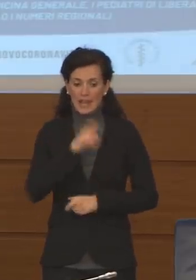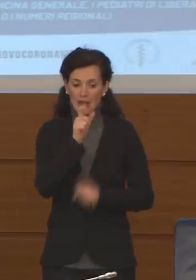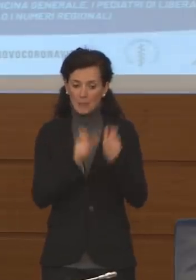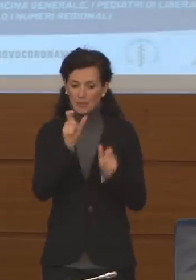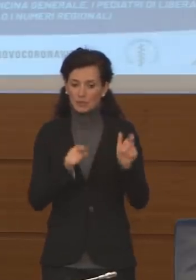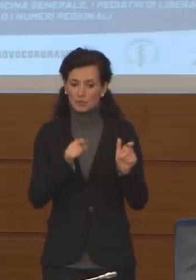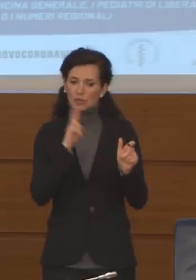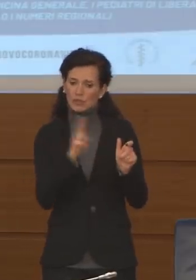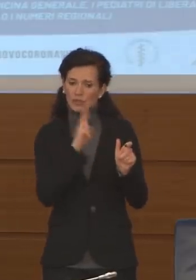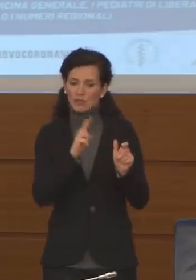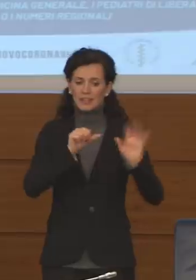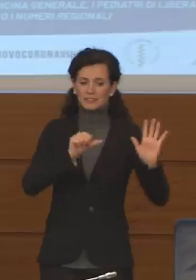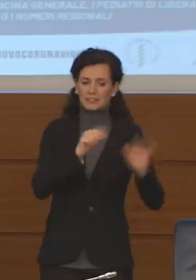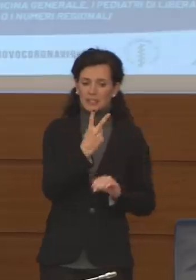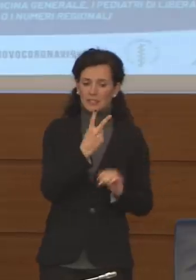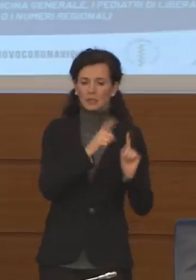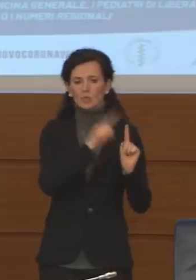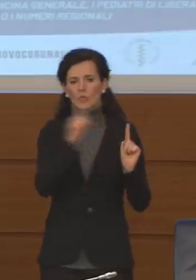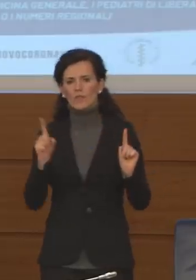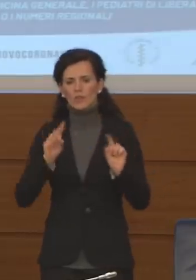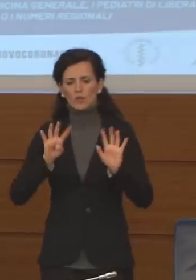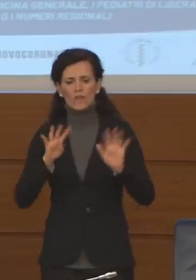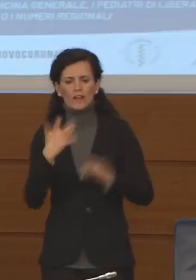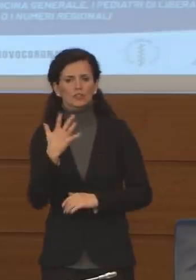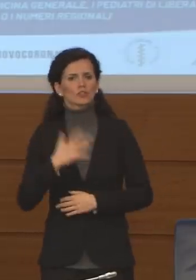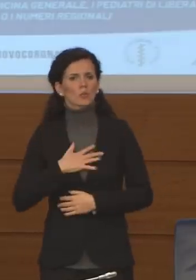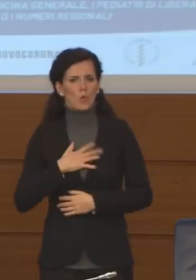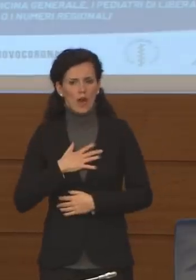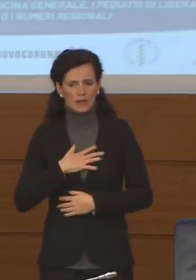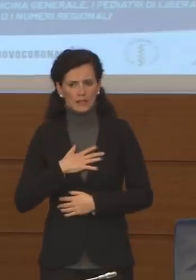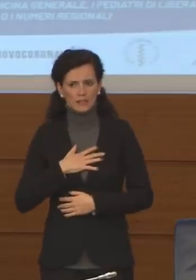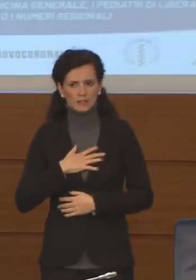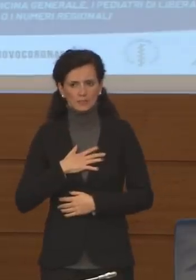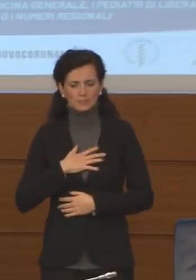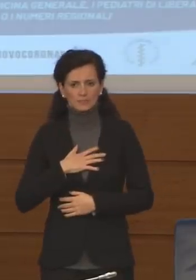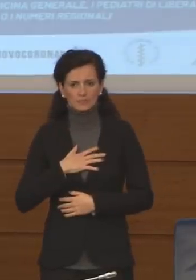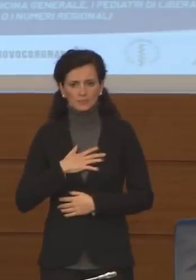da 62 anni a 95 anni e